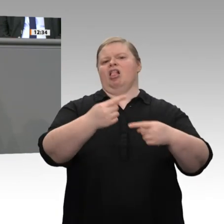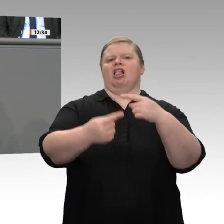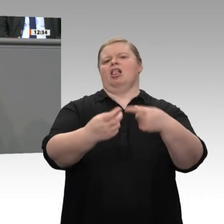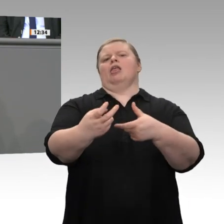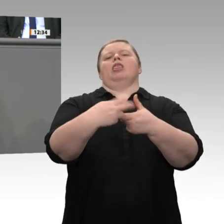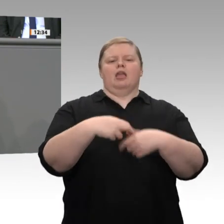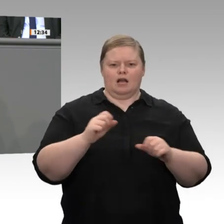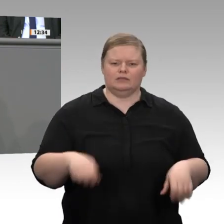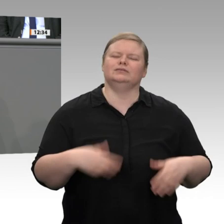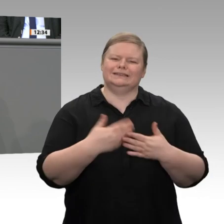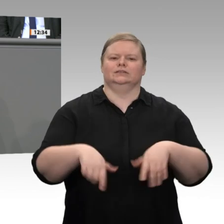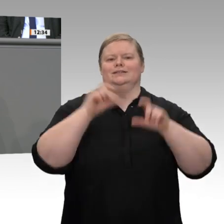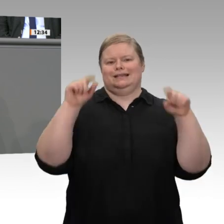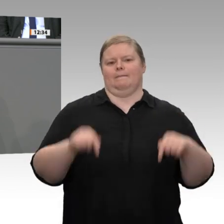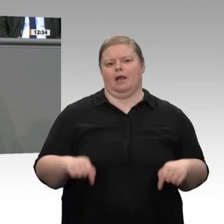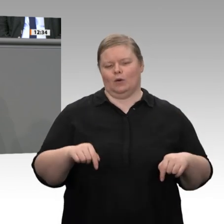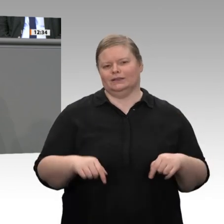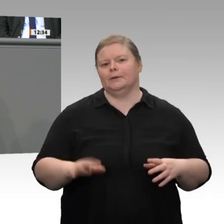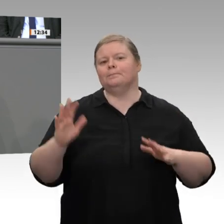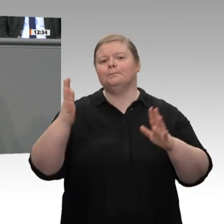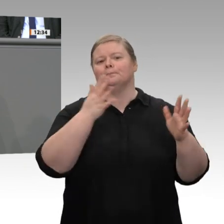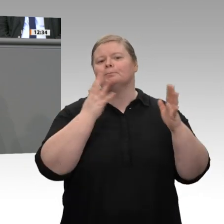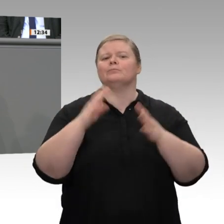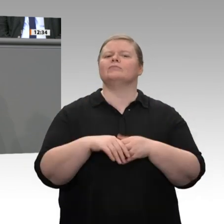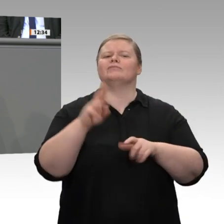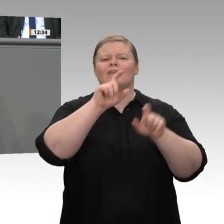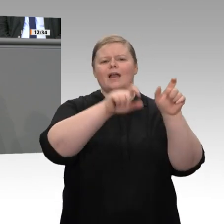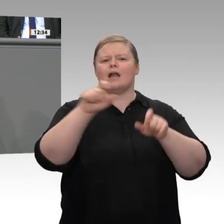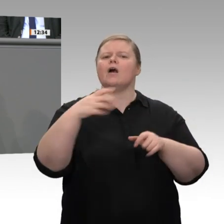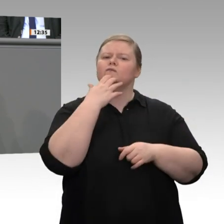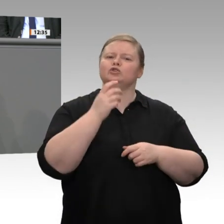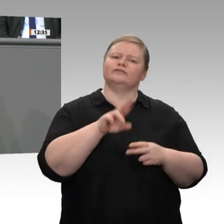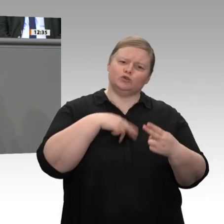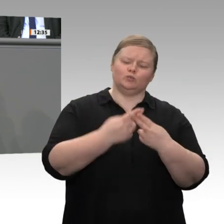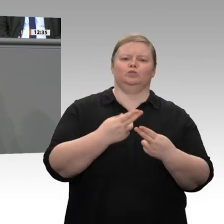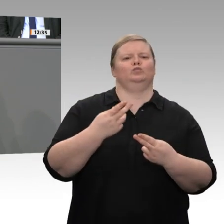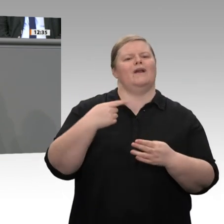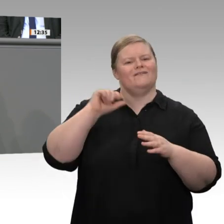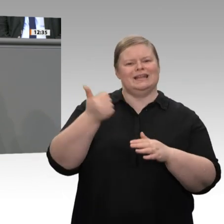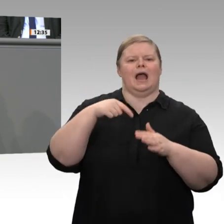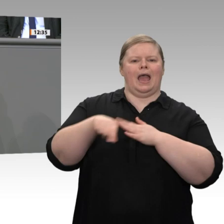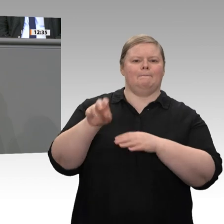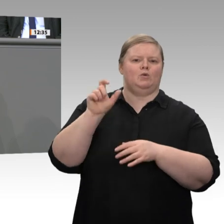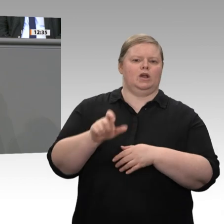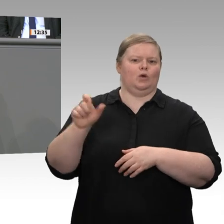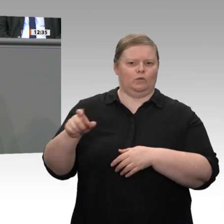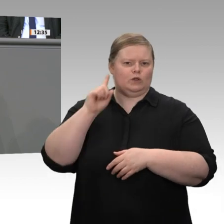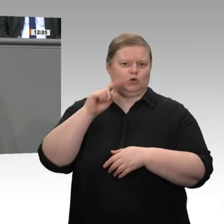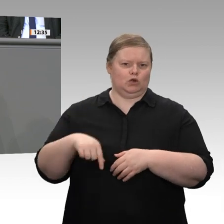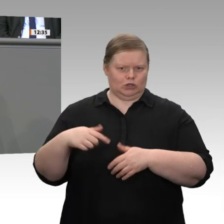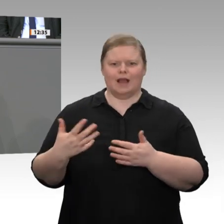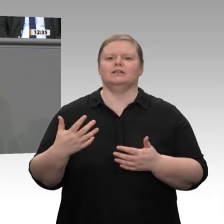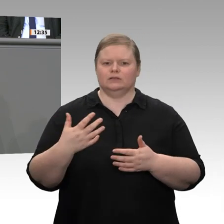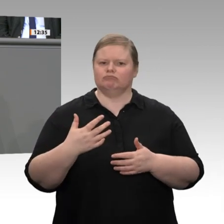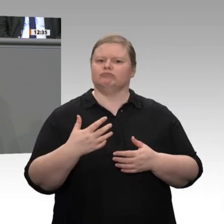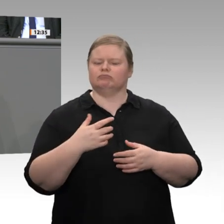haben oder sie unter Verfolgungsdruck aufgeben mussten, die sich dafür einsetzen, sind heute zum Teil hier. Und ich freue mich sehr, dass Sie da sind. Herzlichen